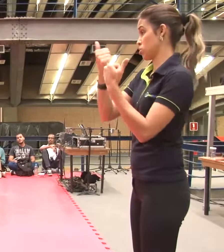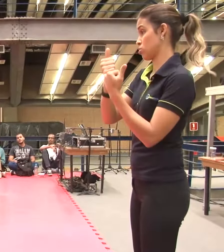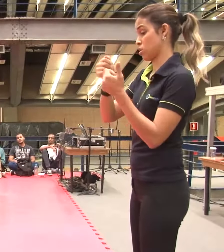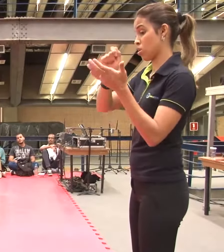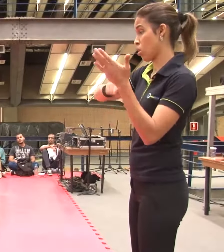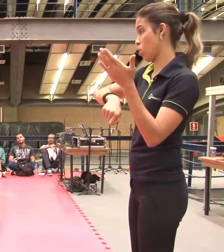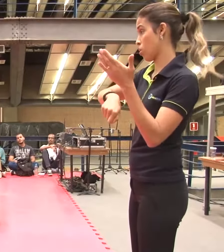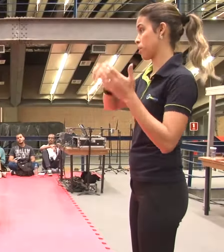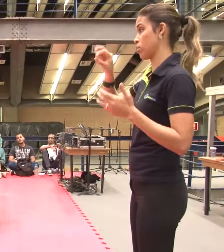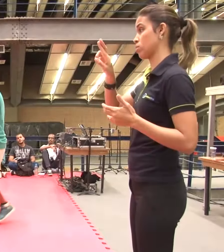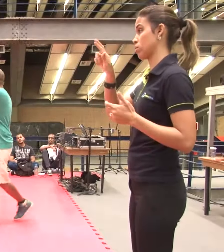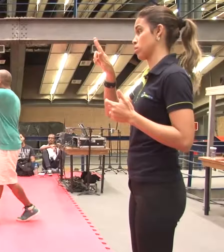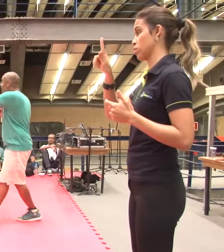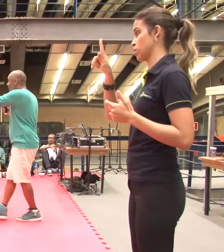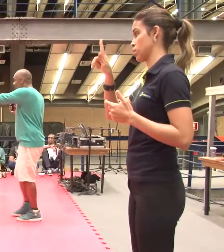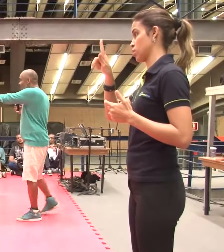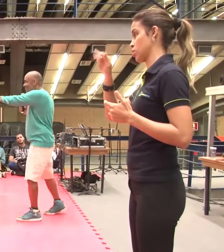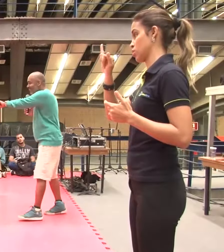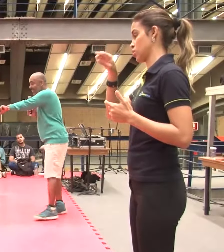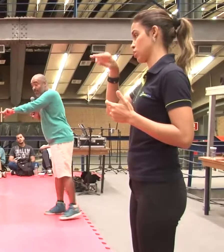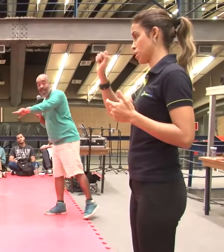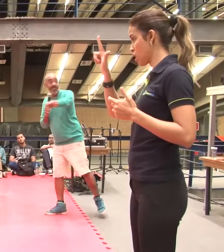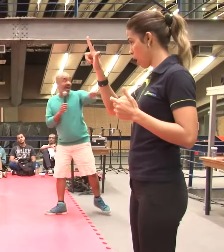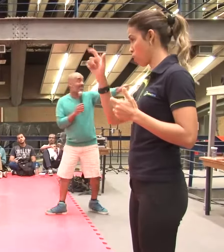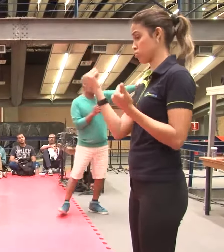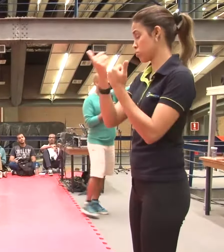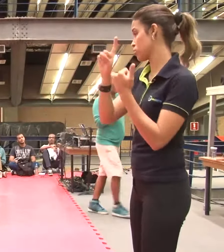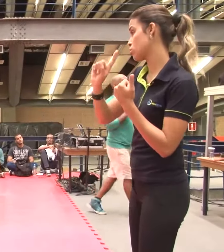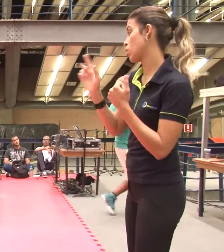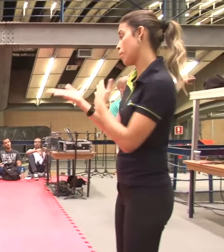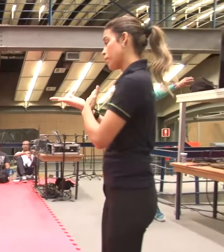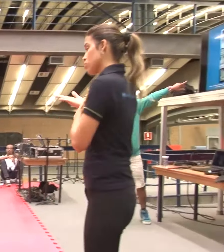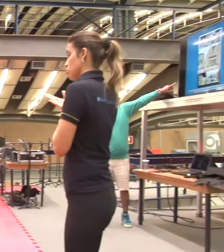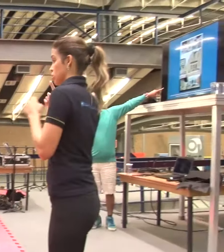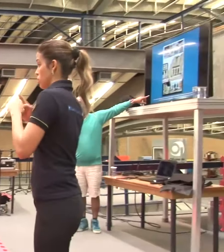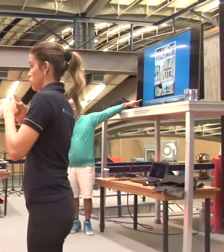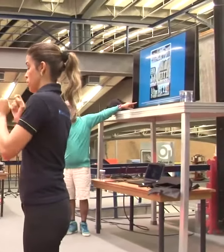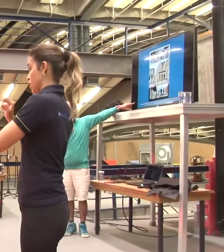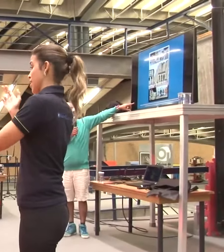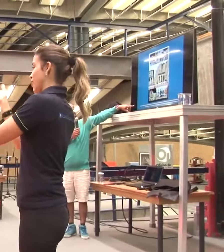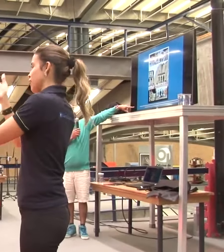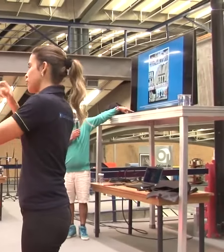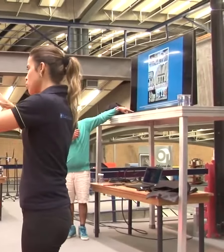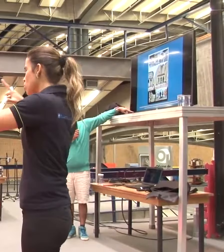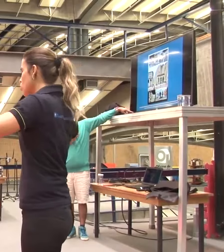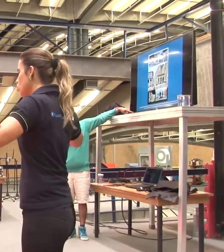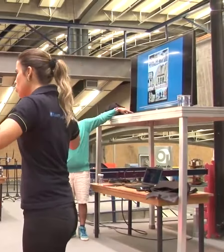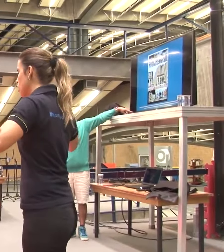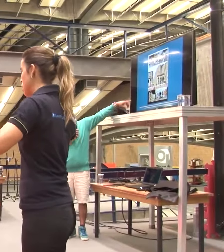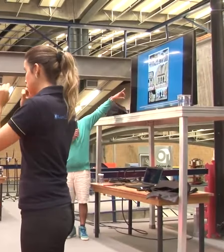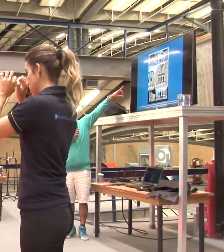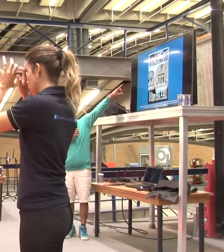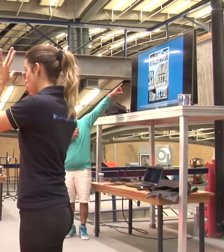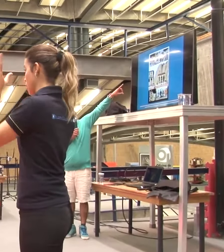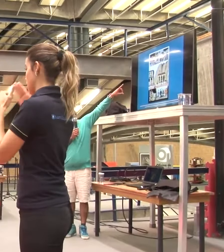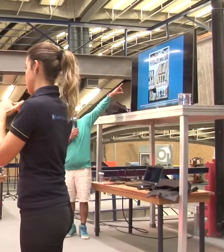quero lembrar, tá? Te auxilia, porque a imagem materializa um monte de coisa.